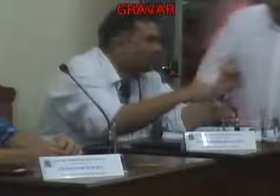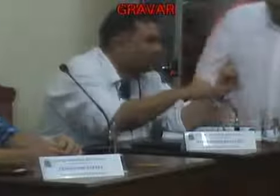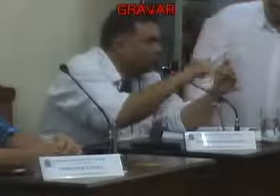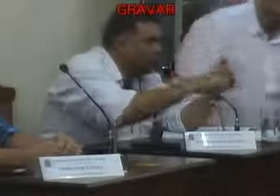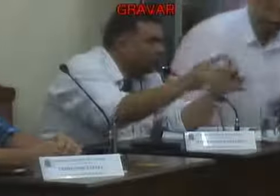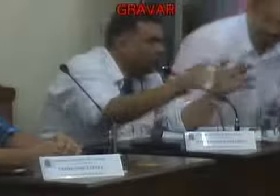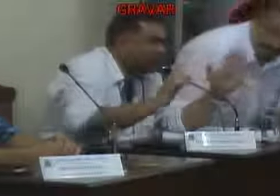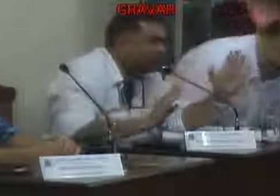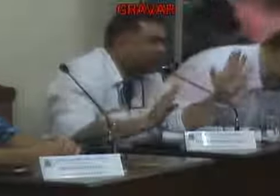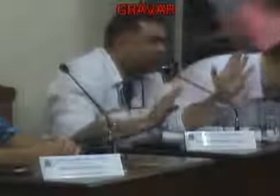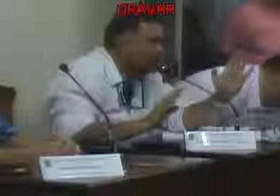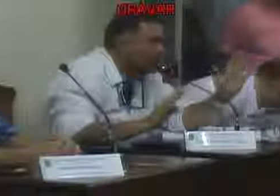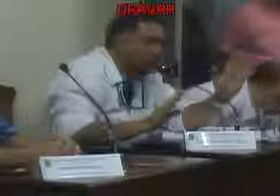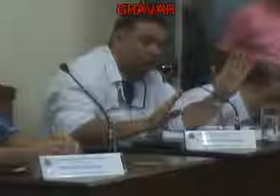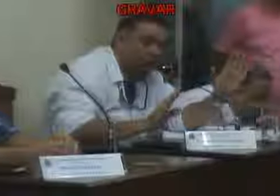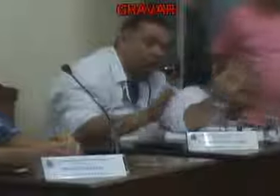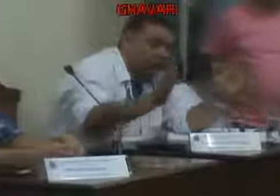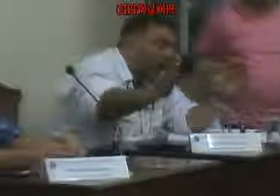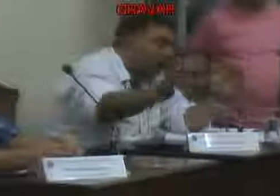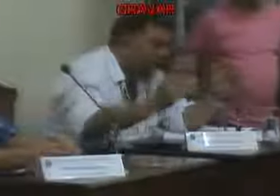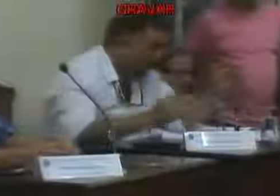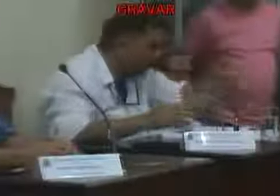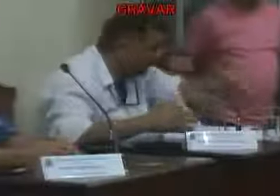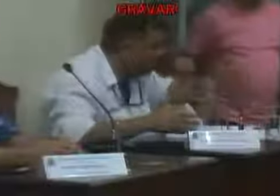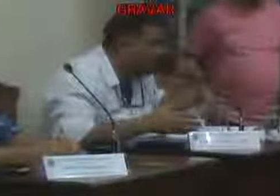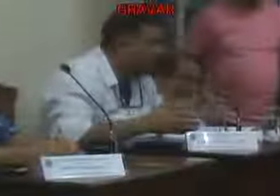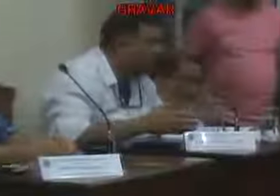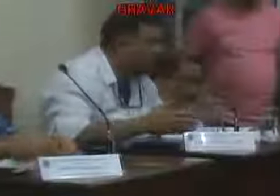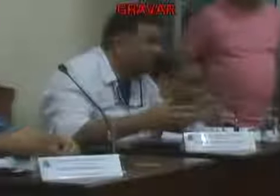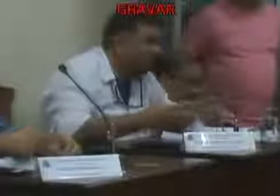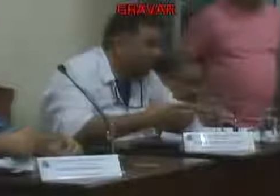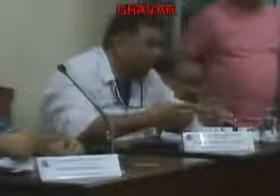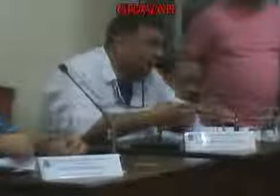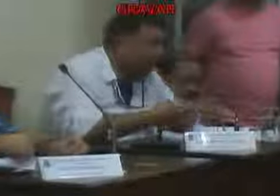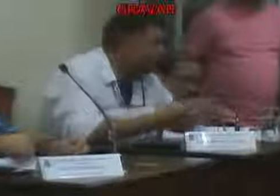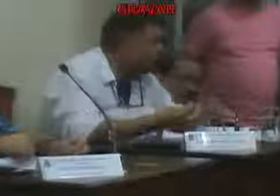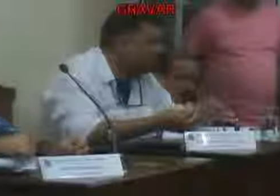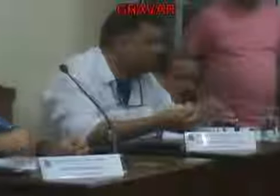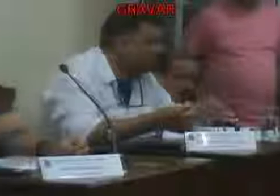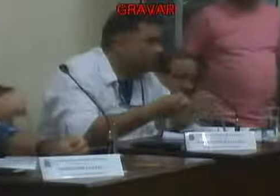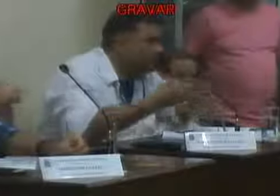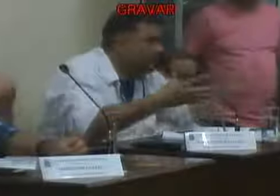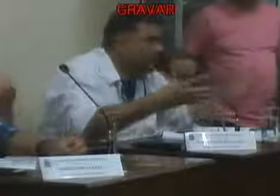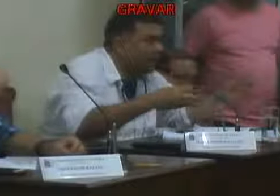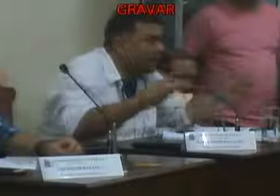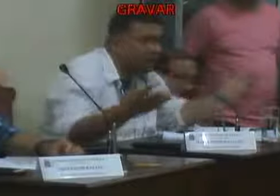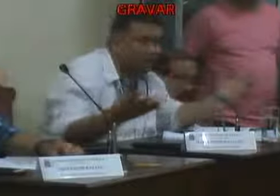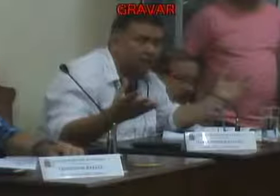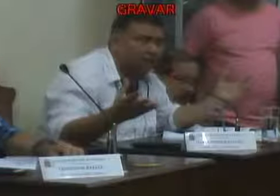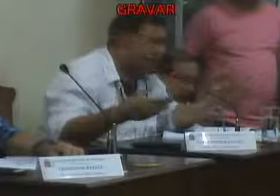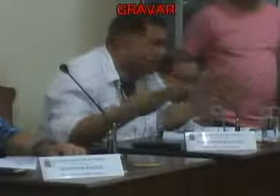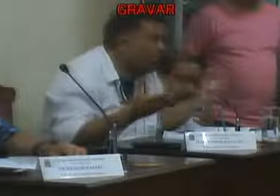das multas e anulação dos atos do fiscal. A Glória, eu vi a defesa dela aqui, ela falou tecnicamente o que ela fez, e ela está correta,